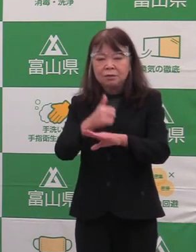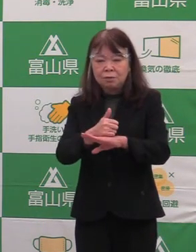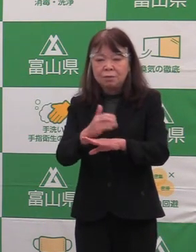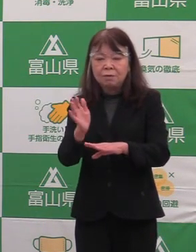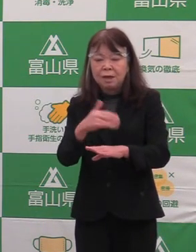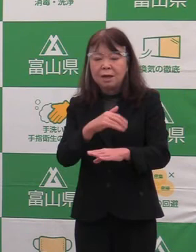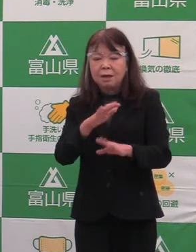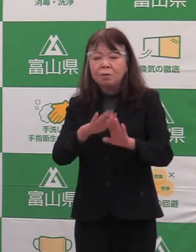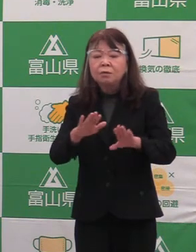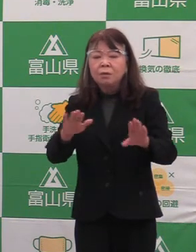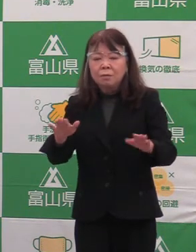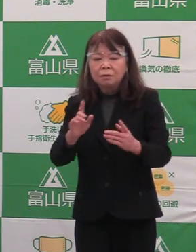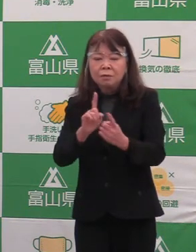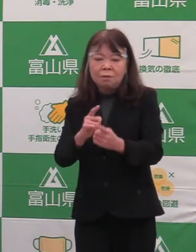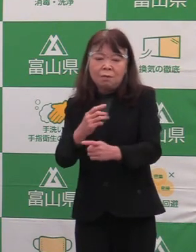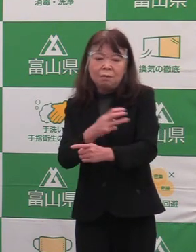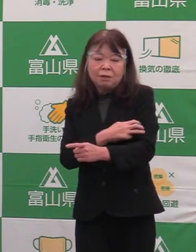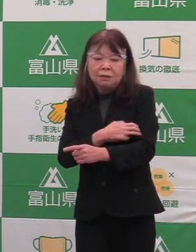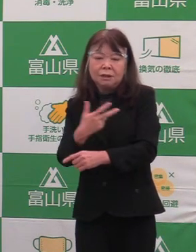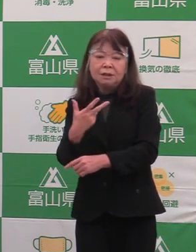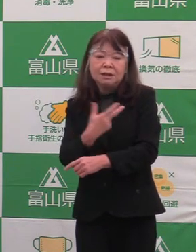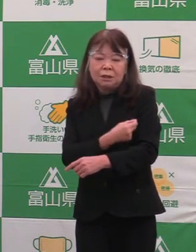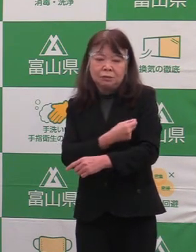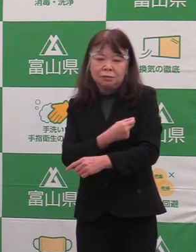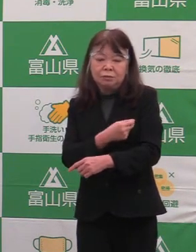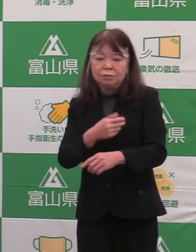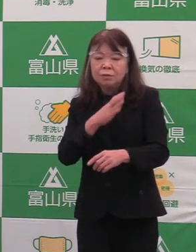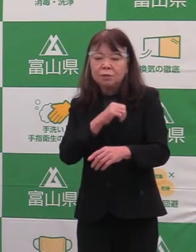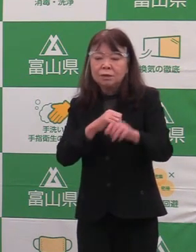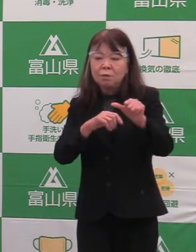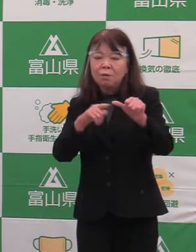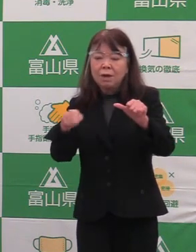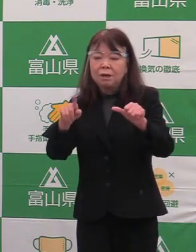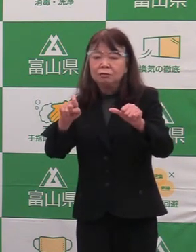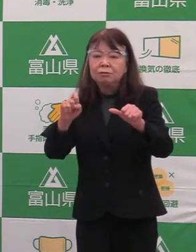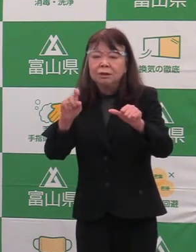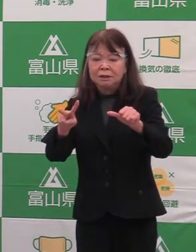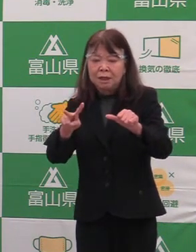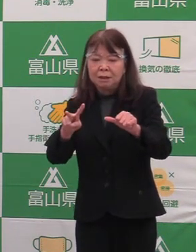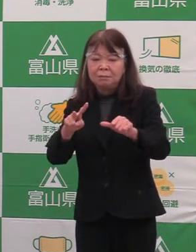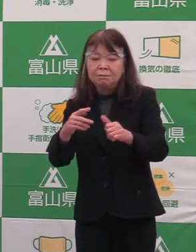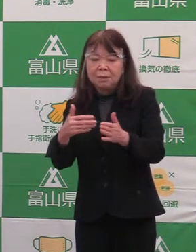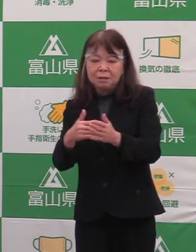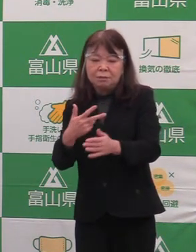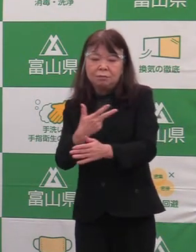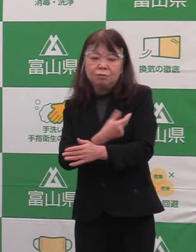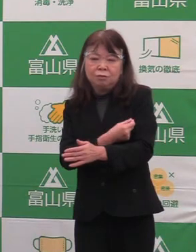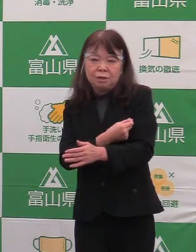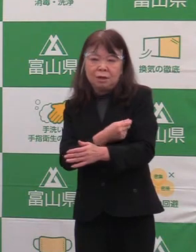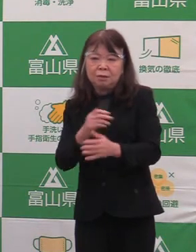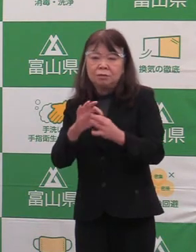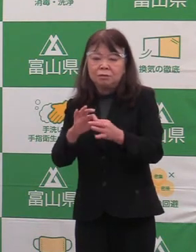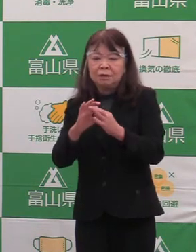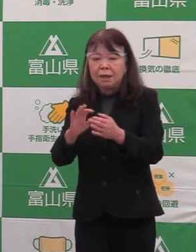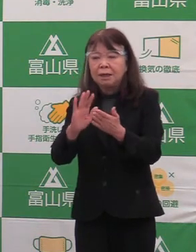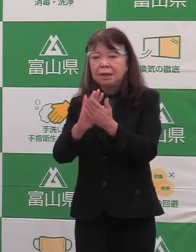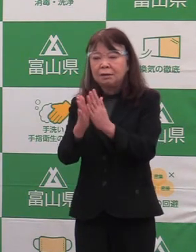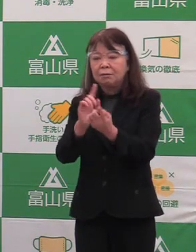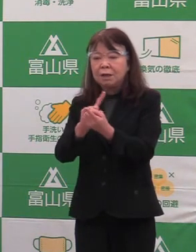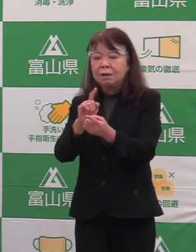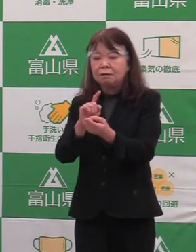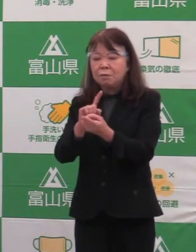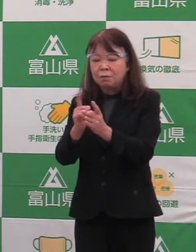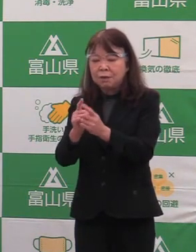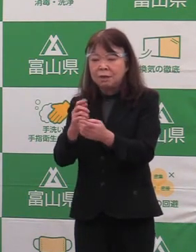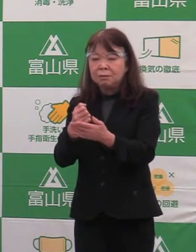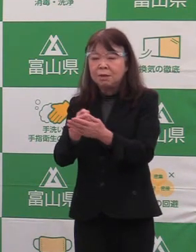まして、この5歳から11歳への接種について県の対応として決まっていることであるとか、先ほどの有識者